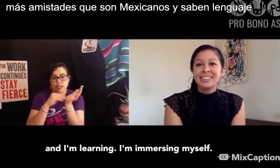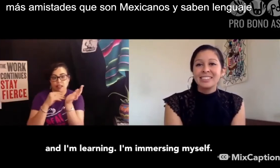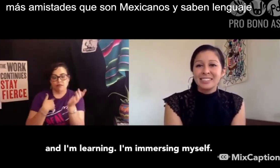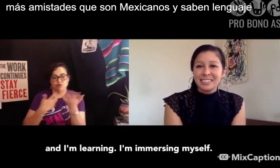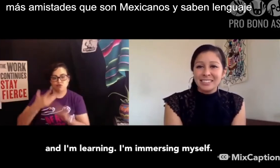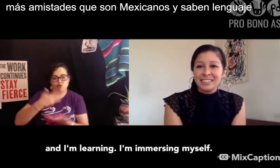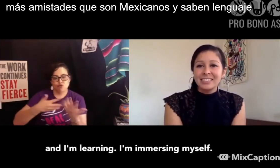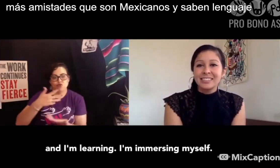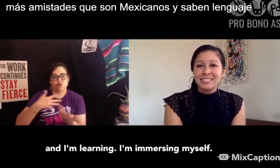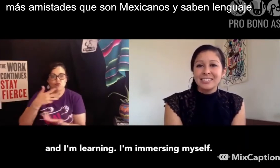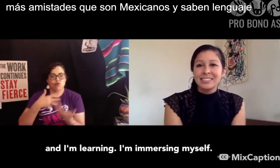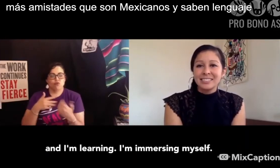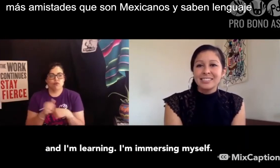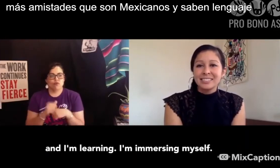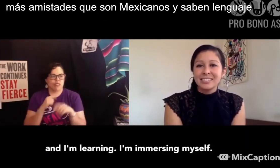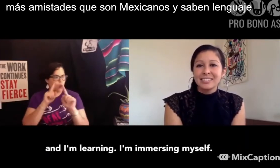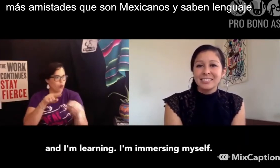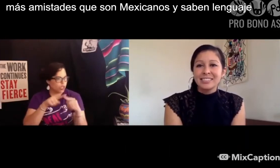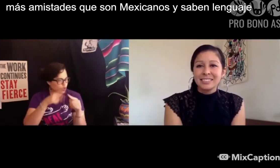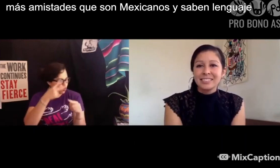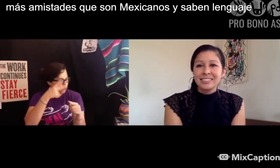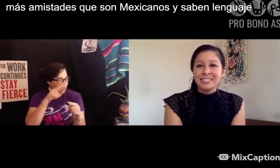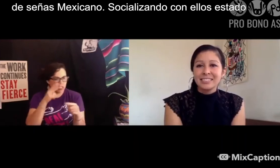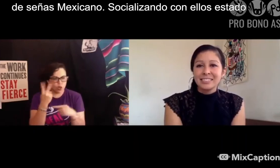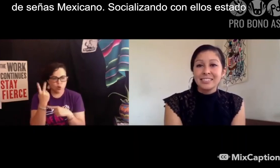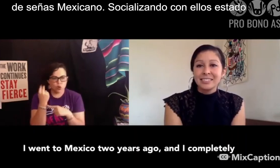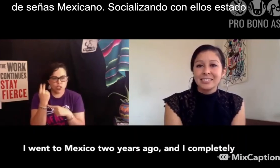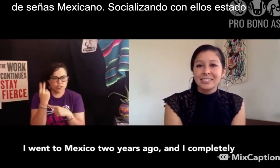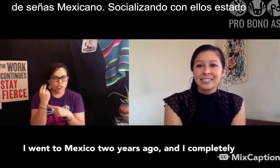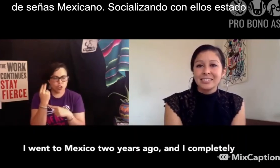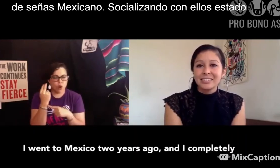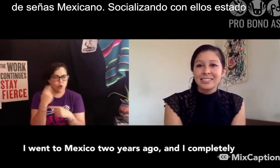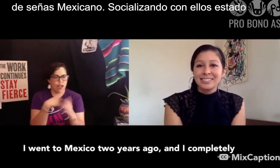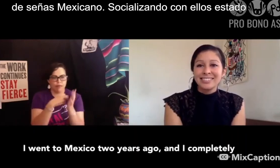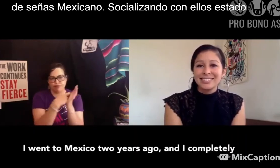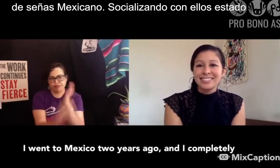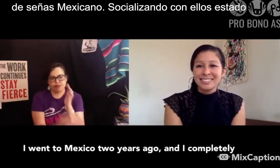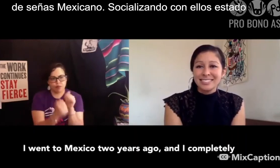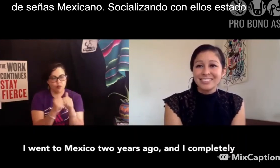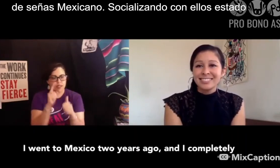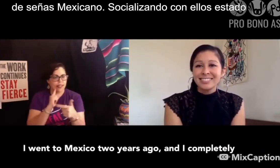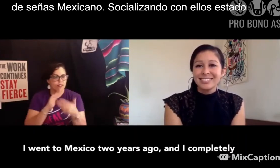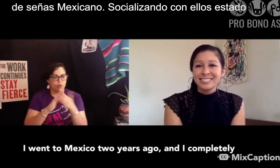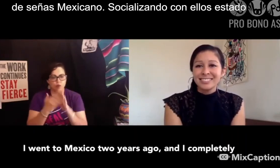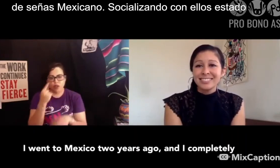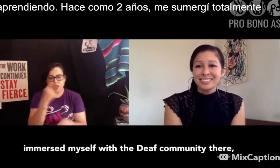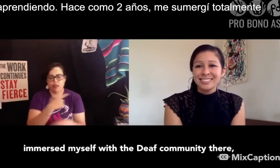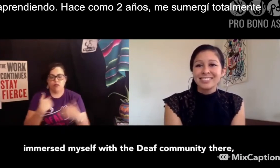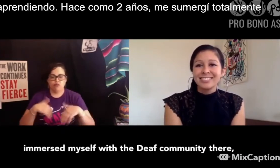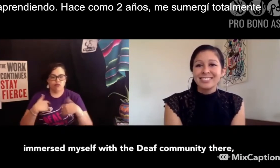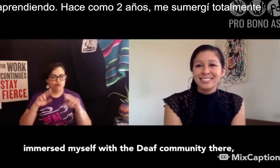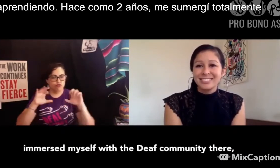más amistades que son mexicanos y saben lenguaje de señas mexicano. Y socializando con ellos he